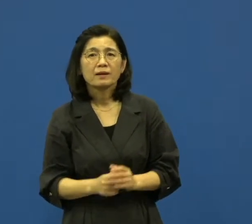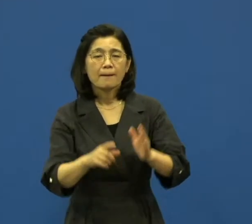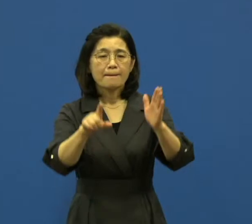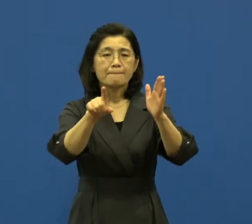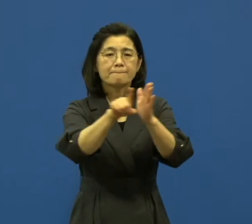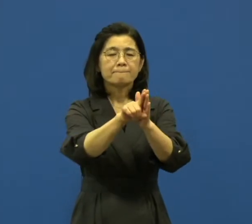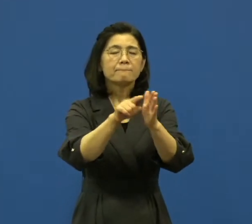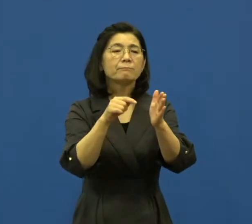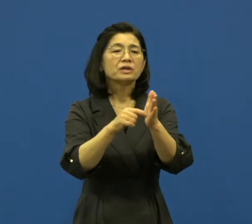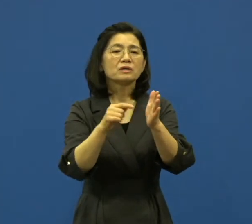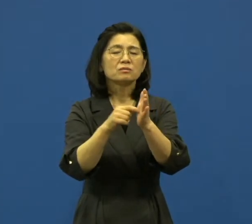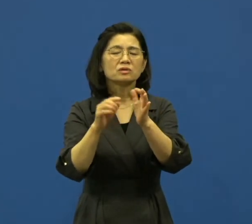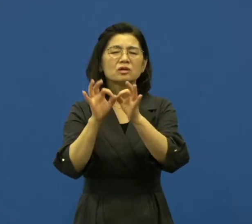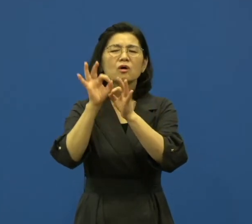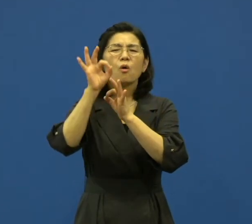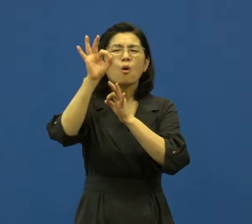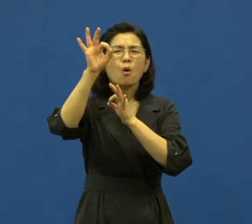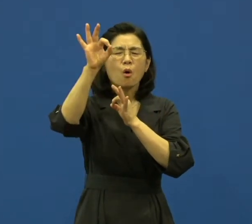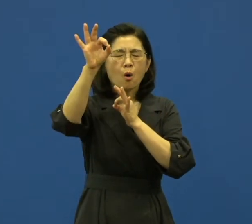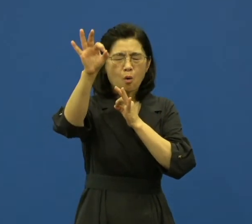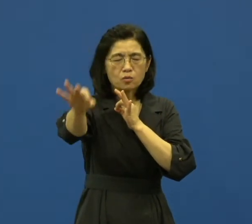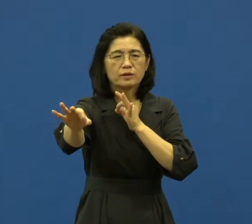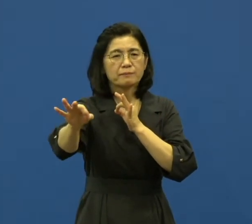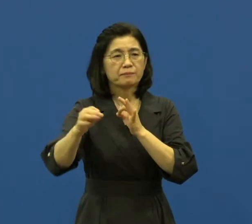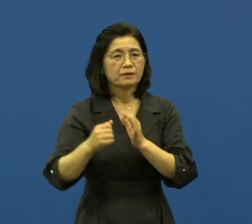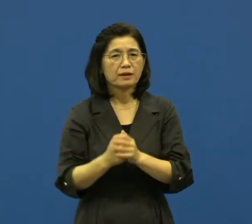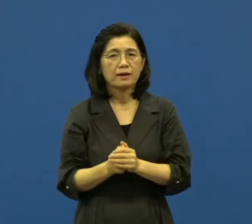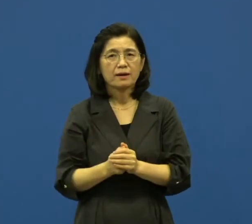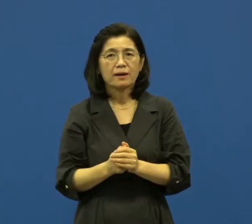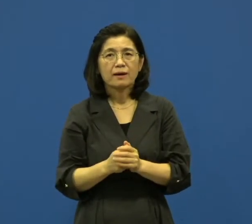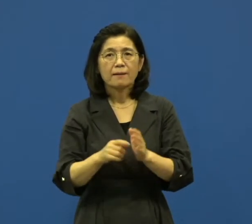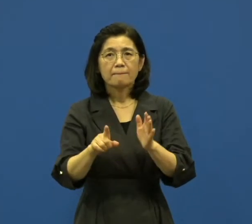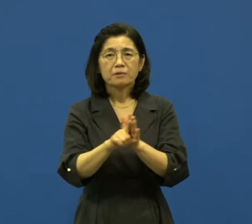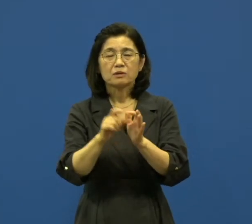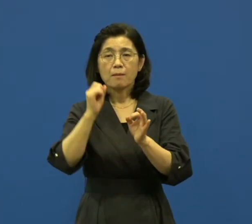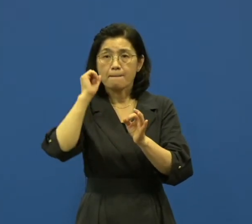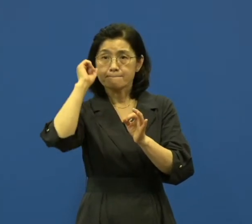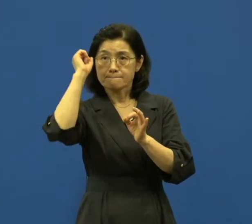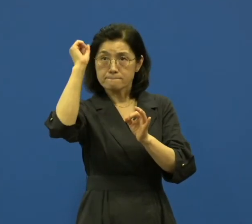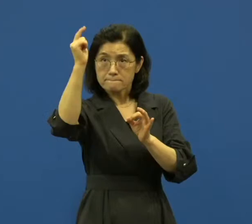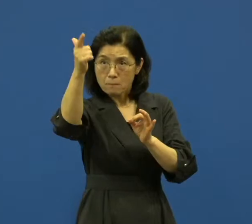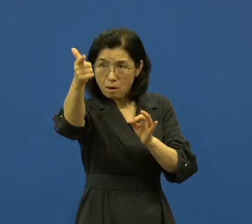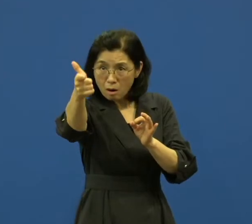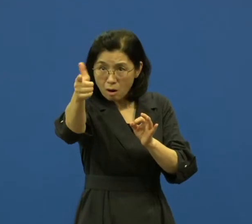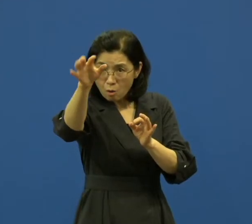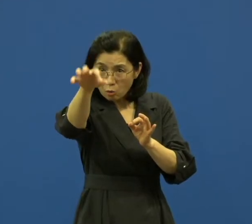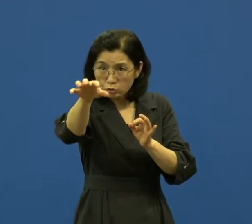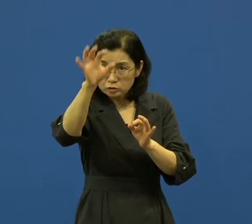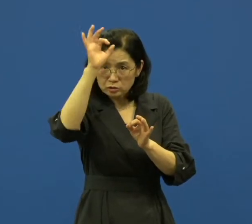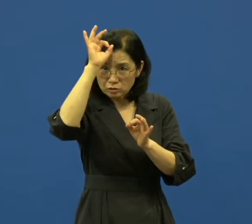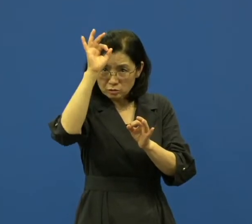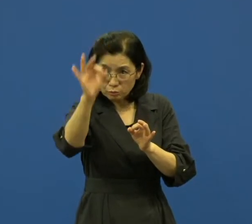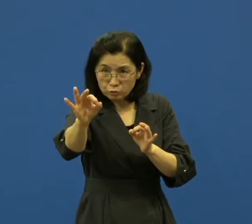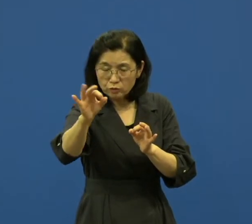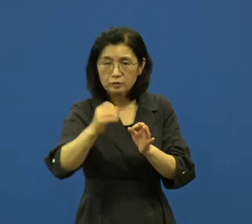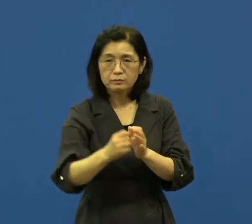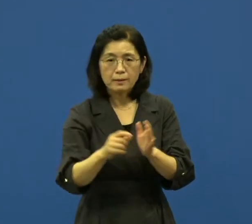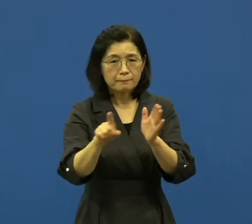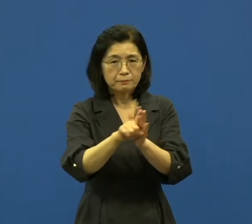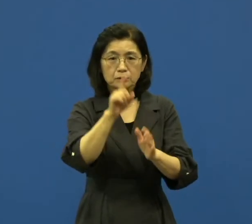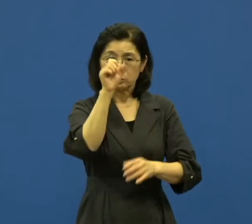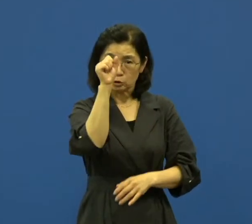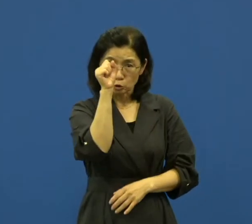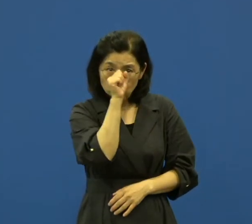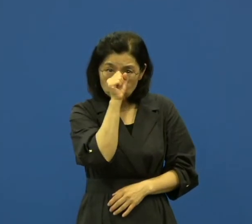믿음은 영원한 것을 추구하는 것입니다. 믿음은 멀리 보는 것입니다. 믿음이 좋다는 얘기는